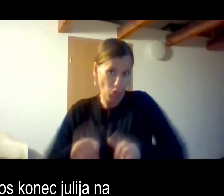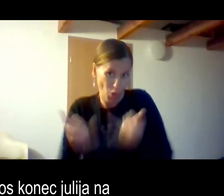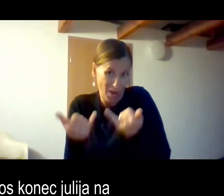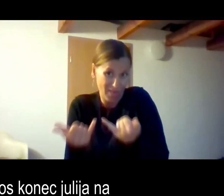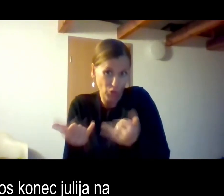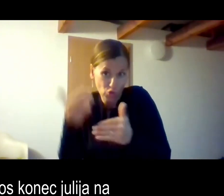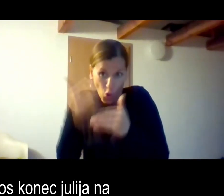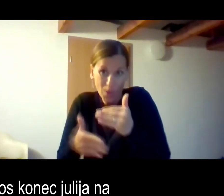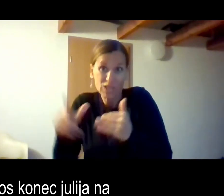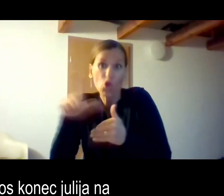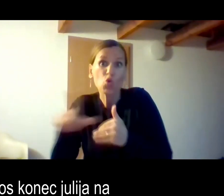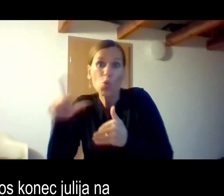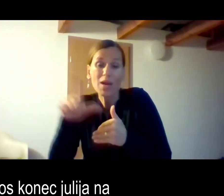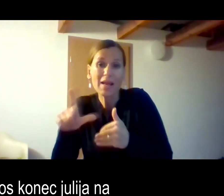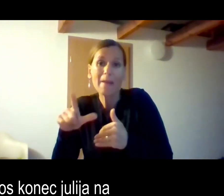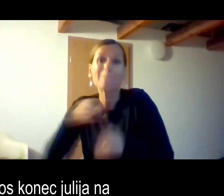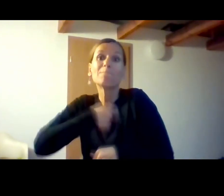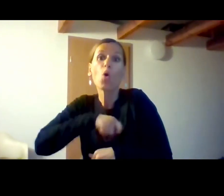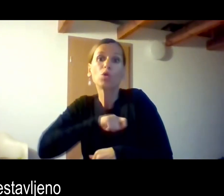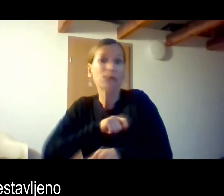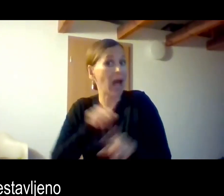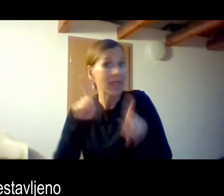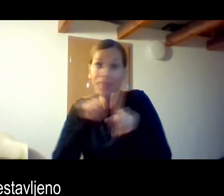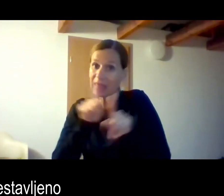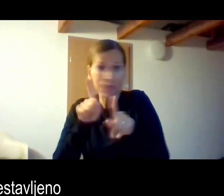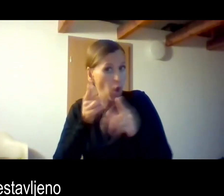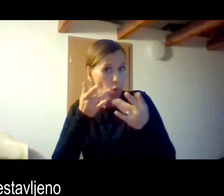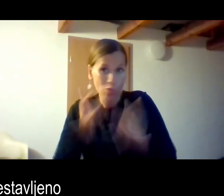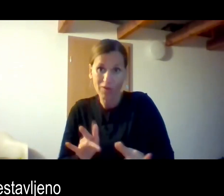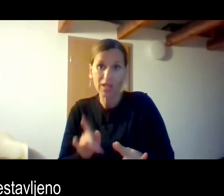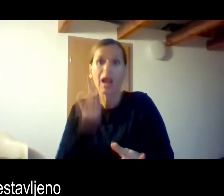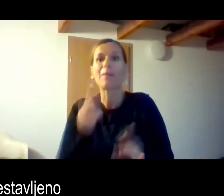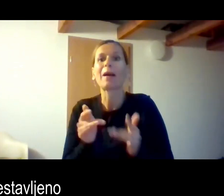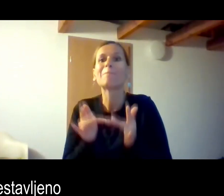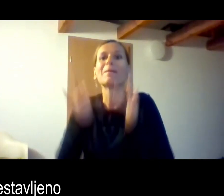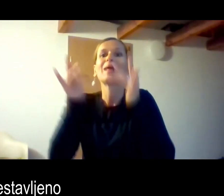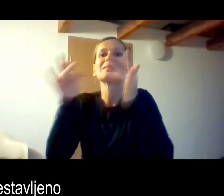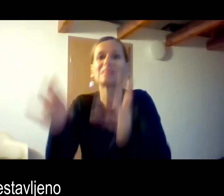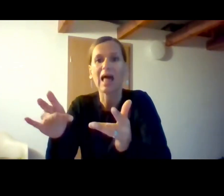Poljskem, ni odpovedano, ampak je prestavljeno na kasnejši termin.